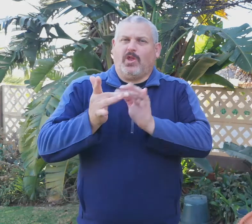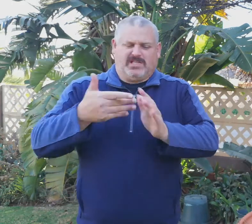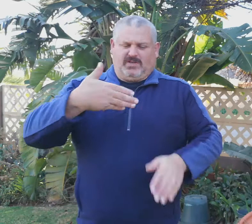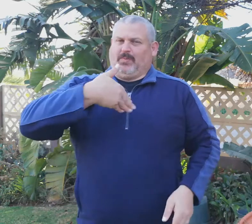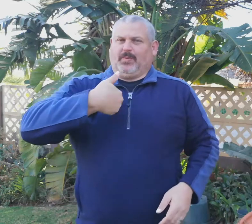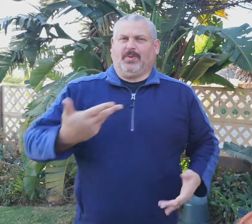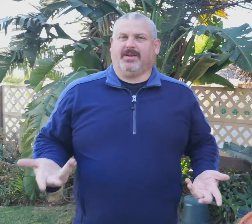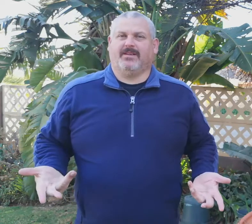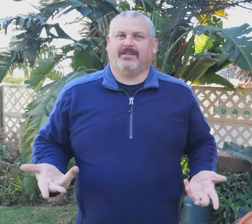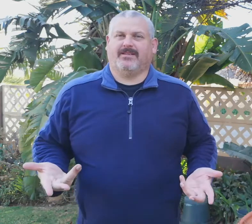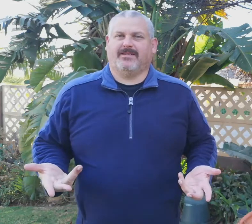Ik ben Jesus.